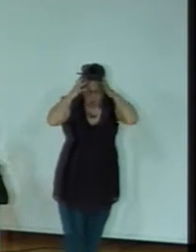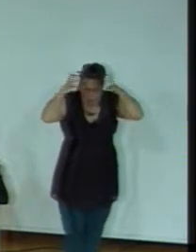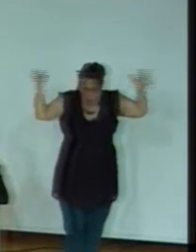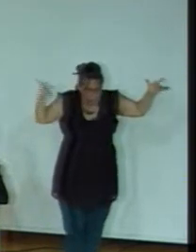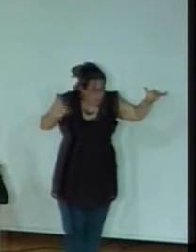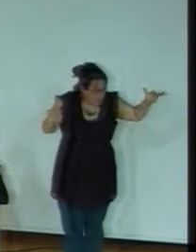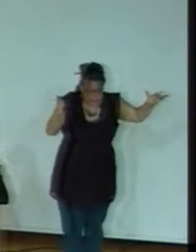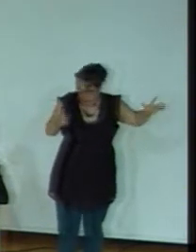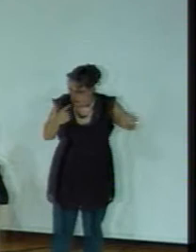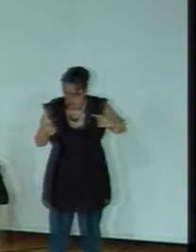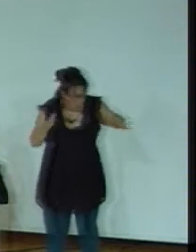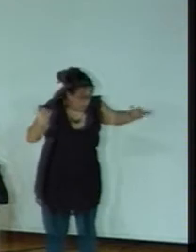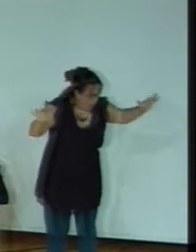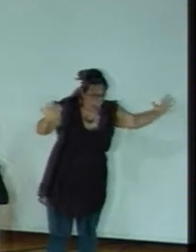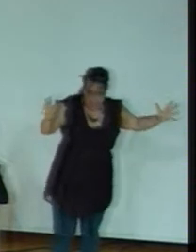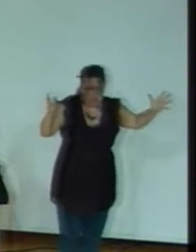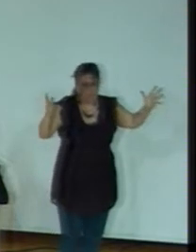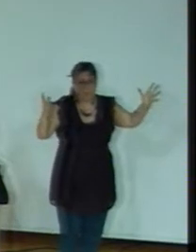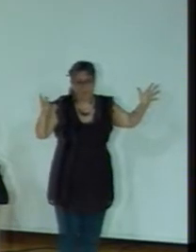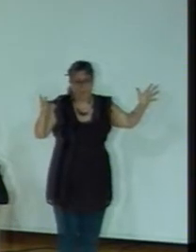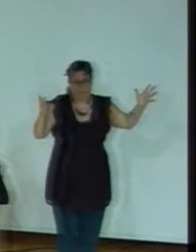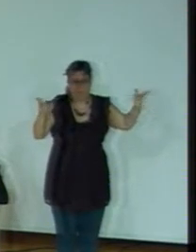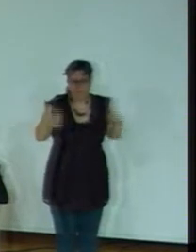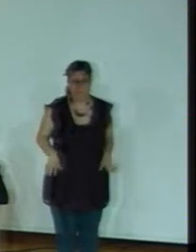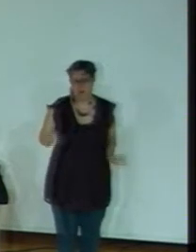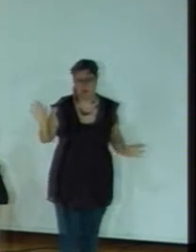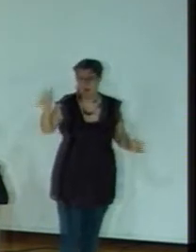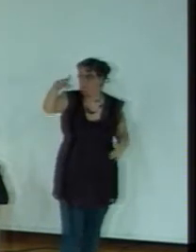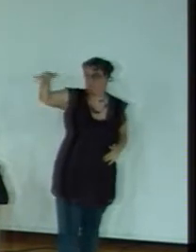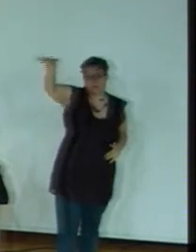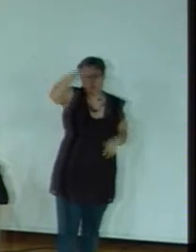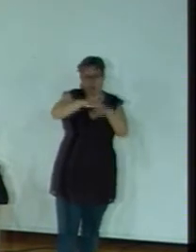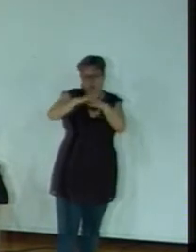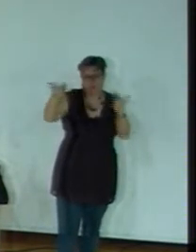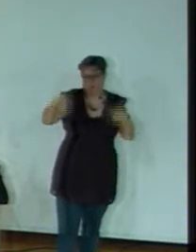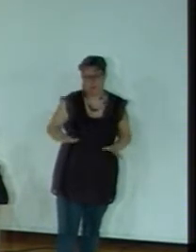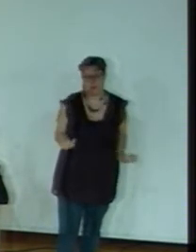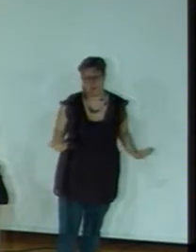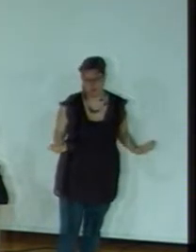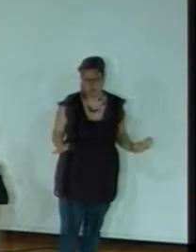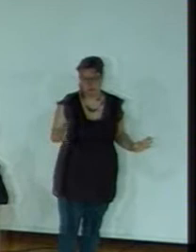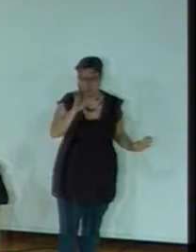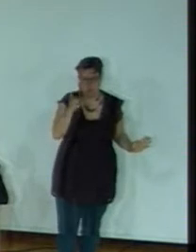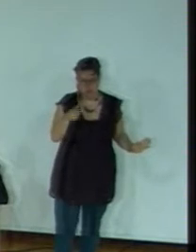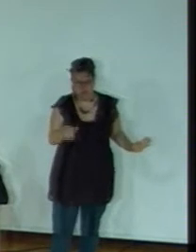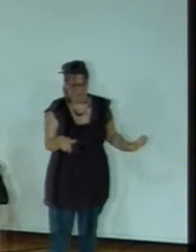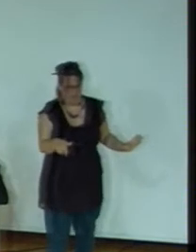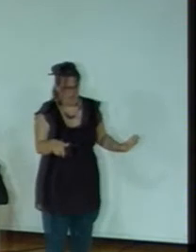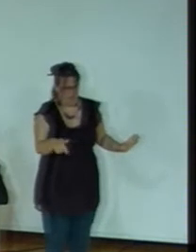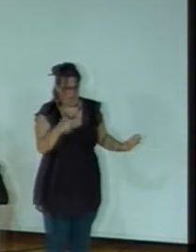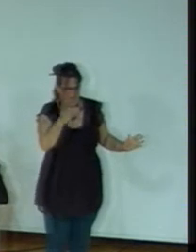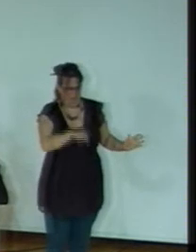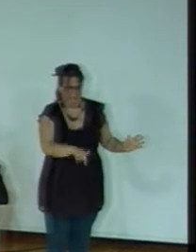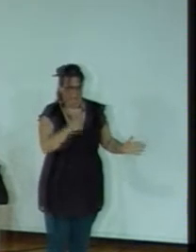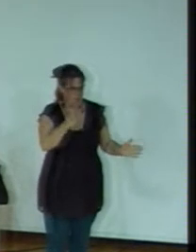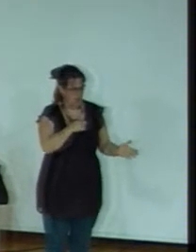ils seraient perdus, ils ne savent pas comment faire un monde comme ça. Donc c'est une des raisons qui font qu'en France, on encourage au contraire les